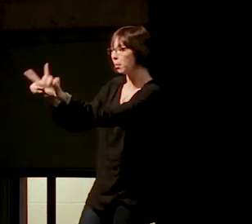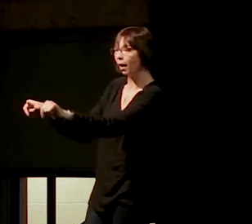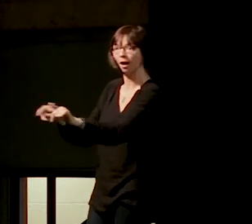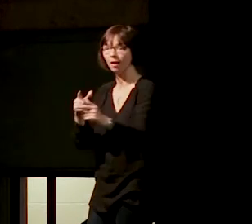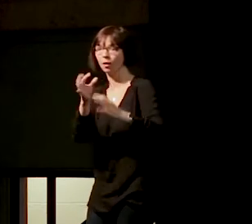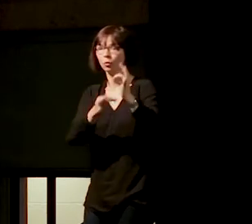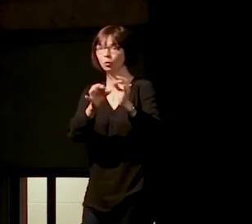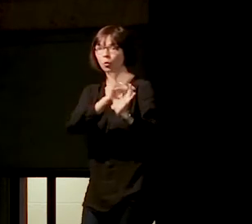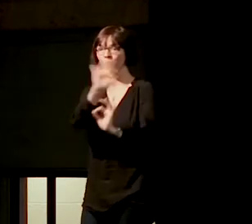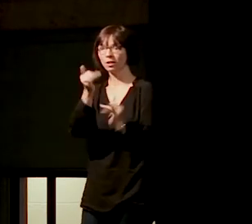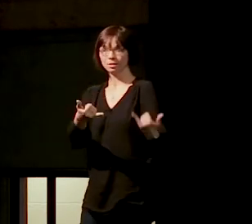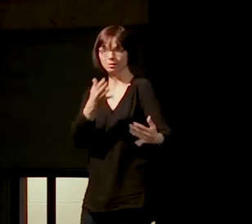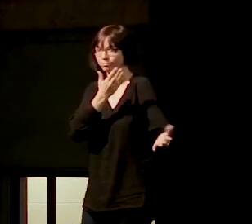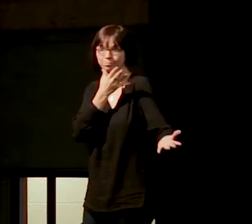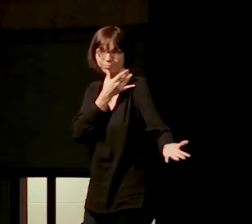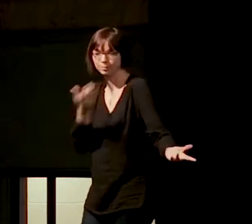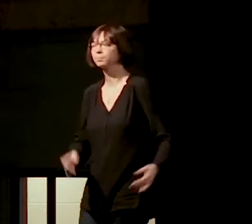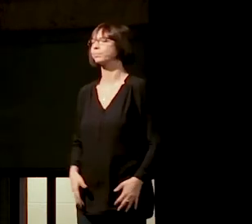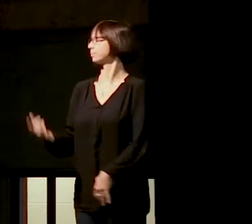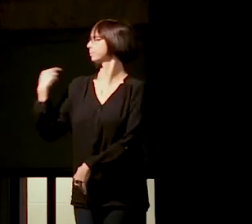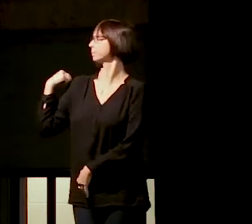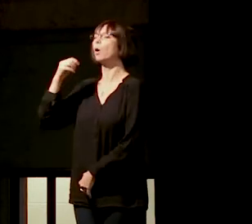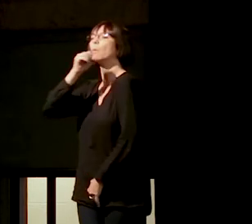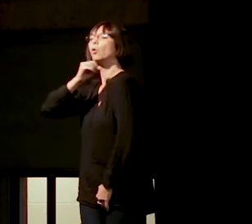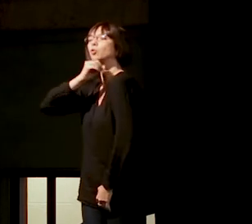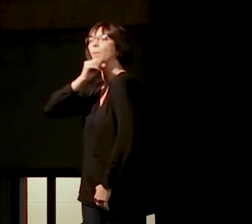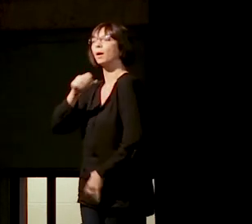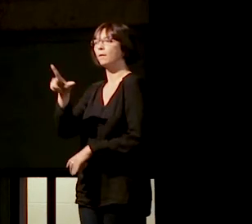de volontaires a répondu à notre appel pour constituer